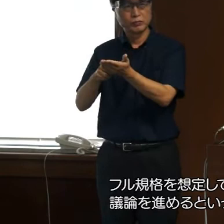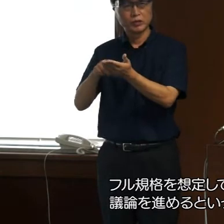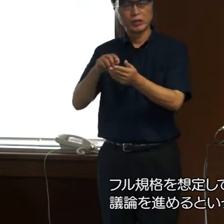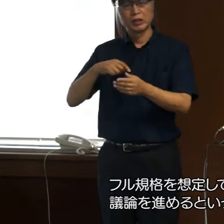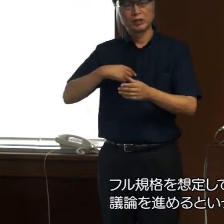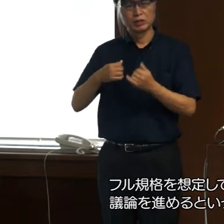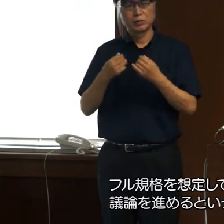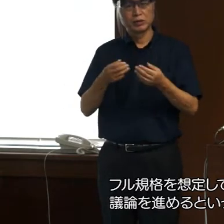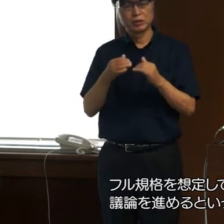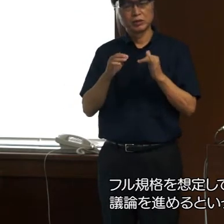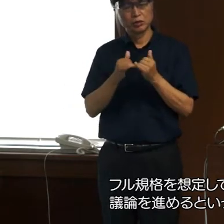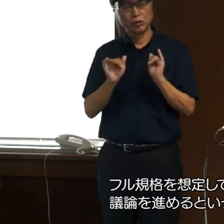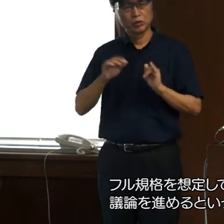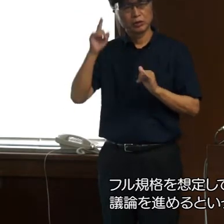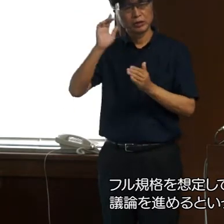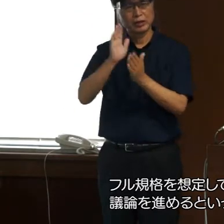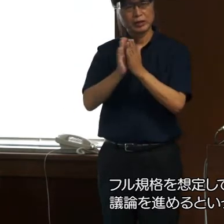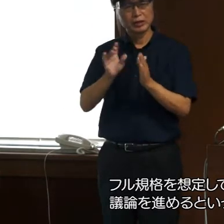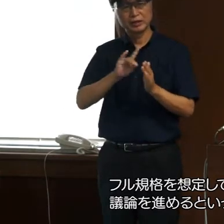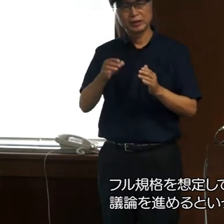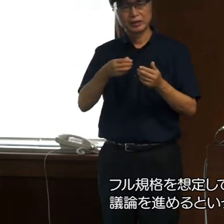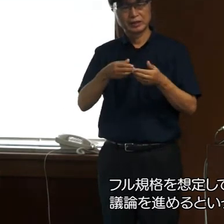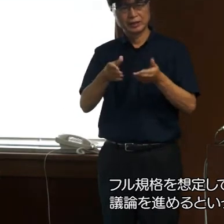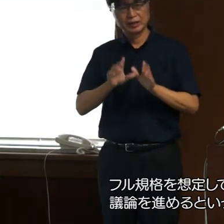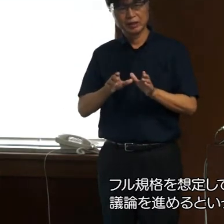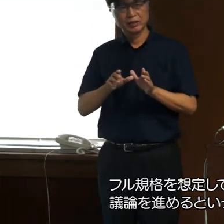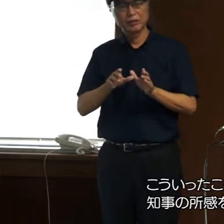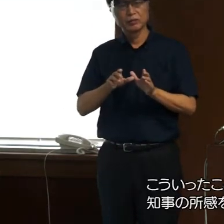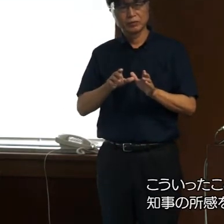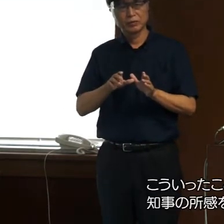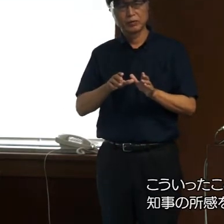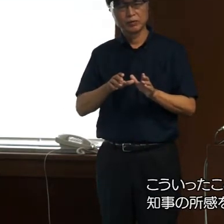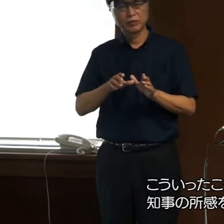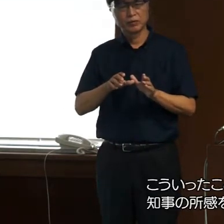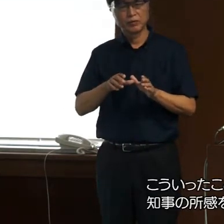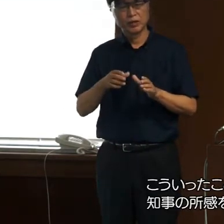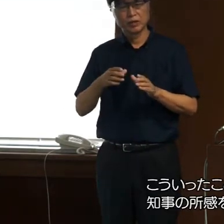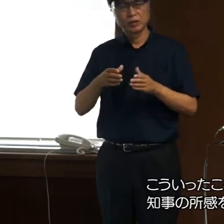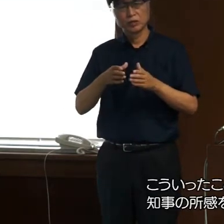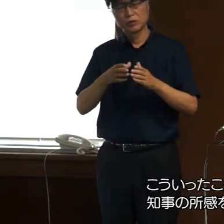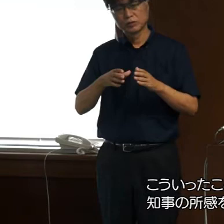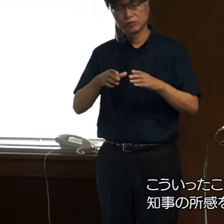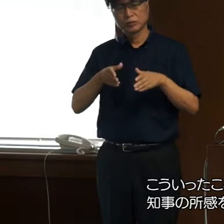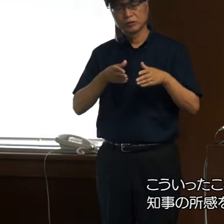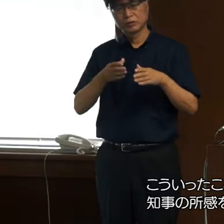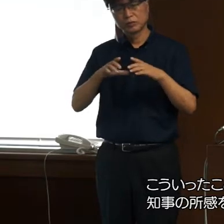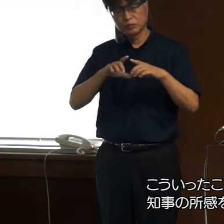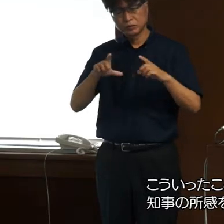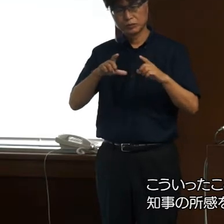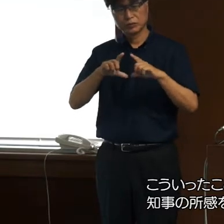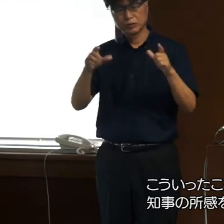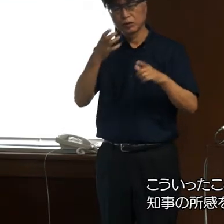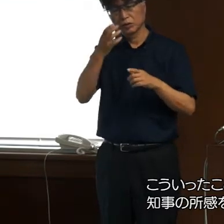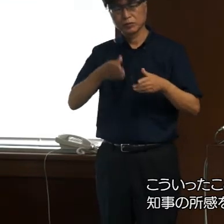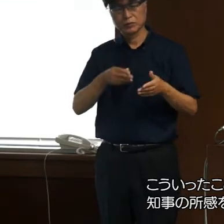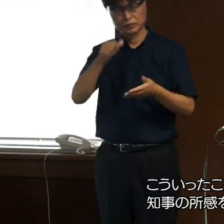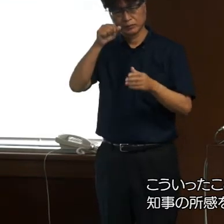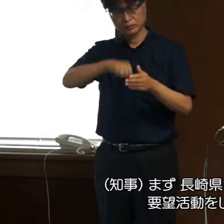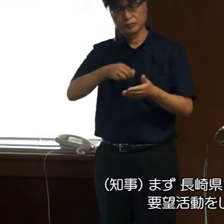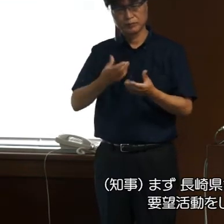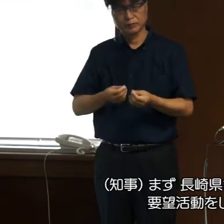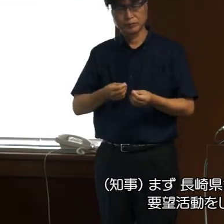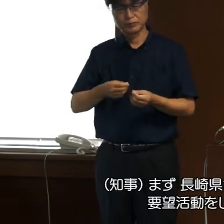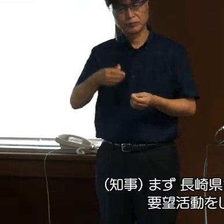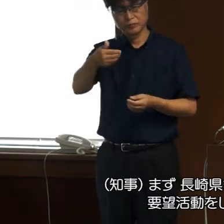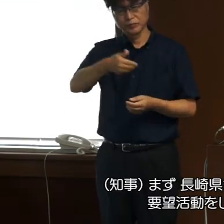を想定して議論を進めるといった決まり事をしました。こういったことについて知事の所感を聞かせてください